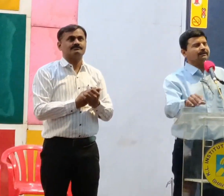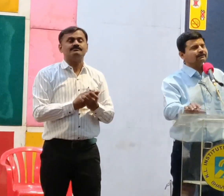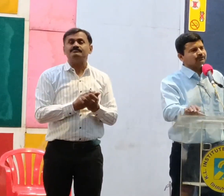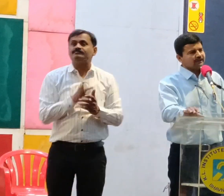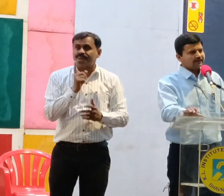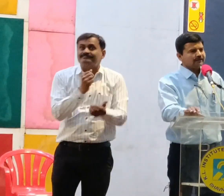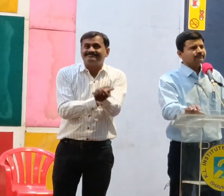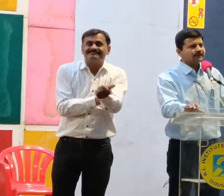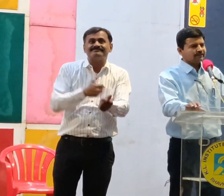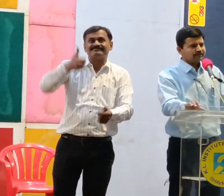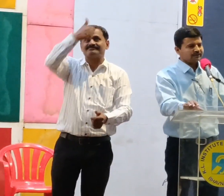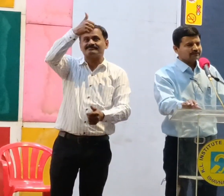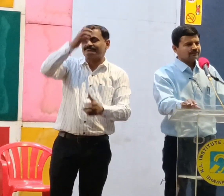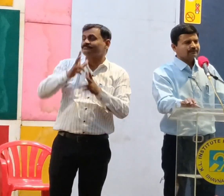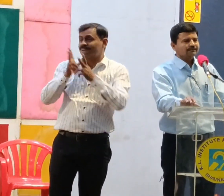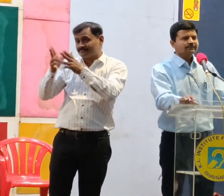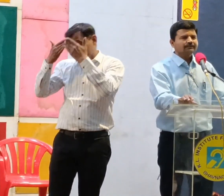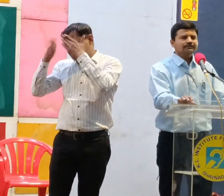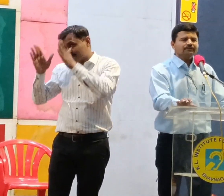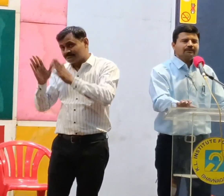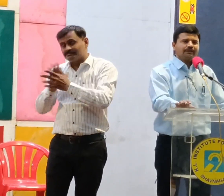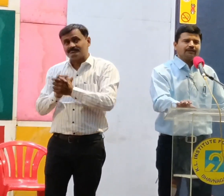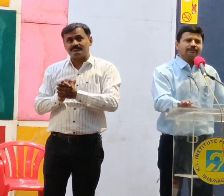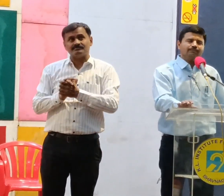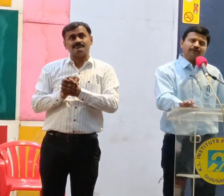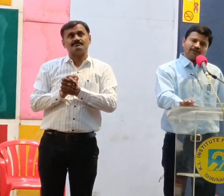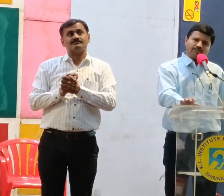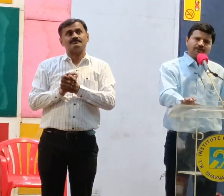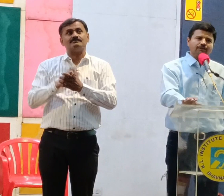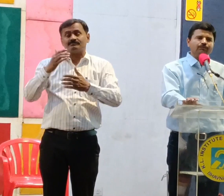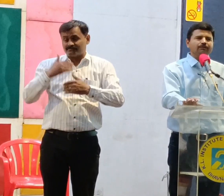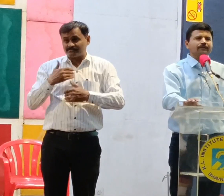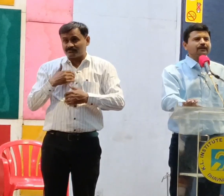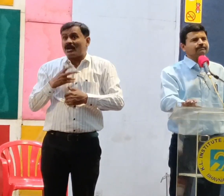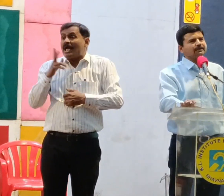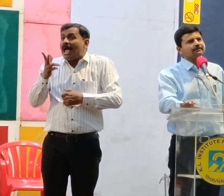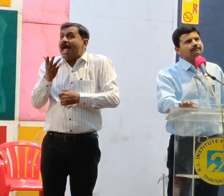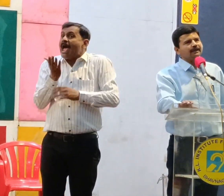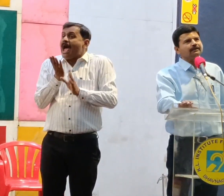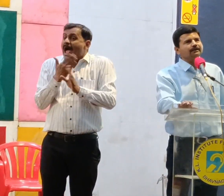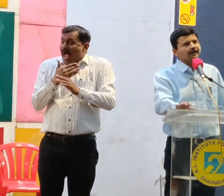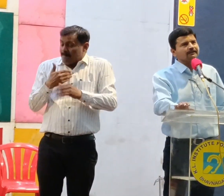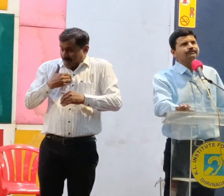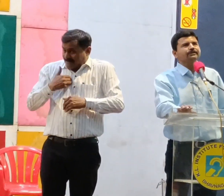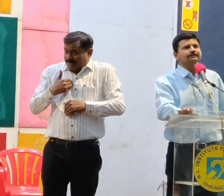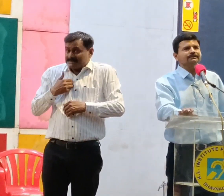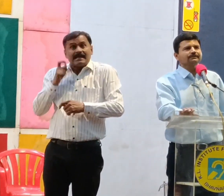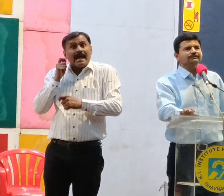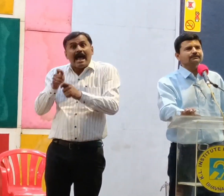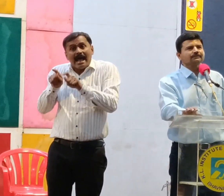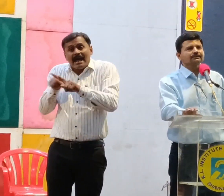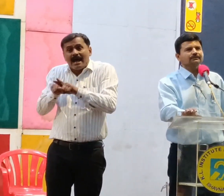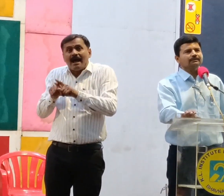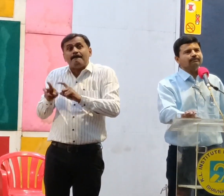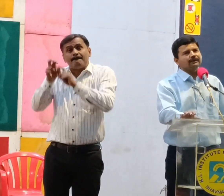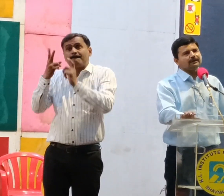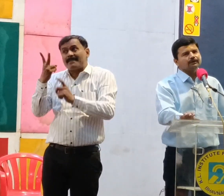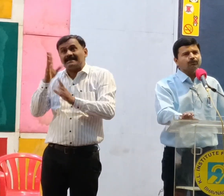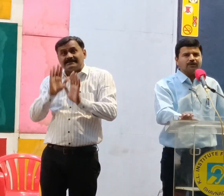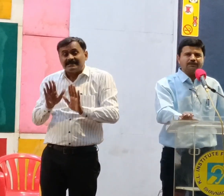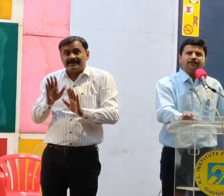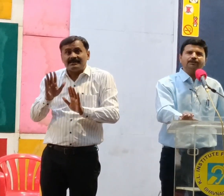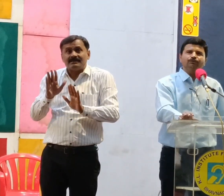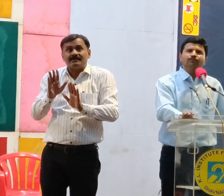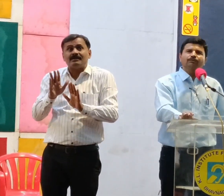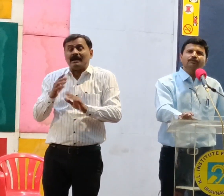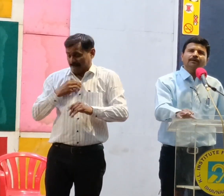ત્યારે એ સોદાગર એમ કહે છે કે મેં એમ કહ્યું કે મારી પાસે બે હીરા છે મેં